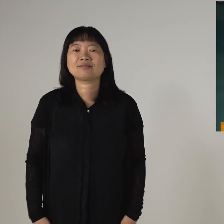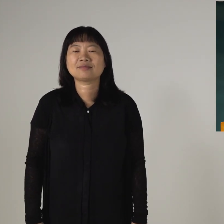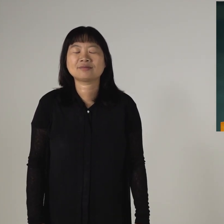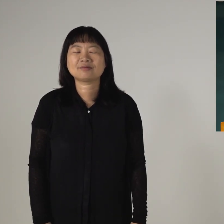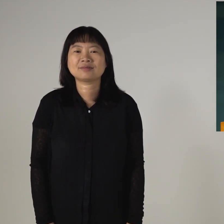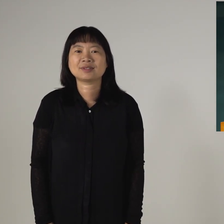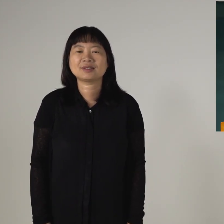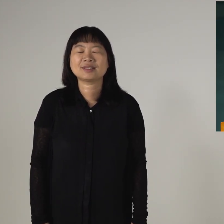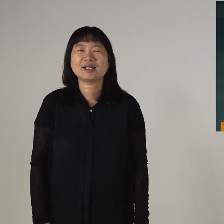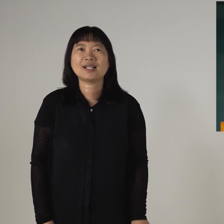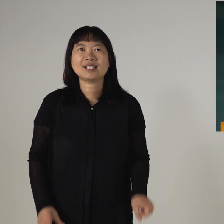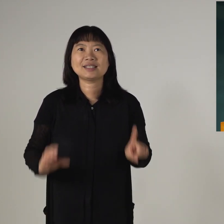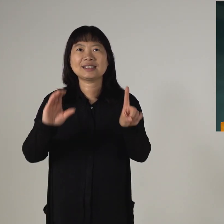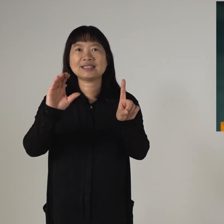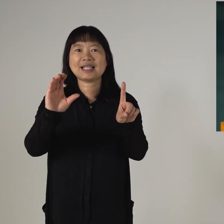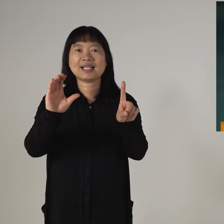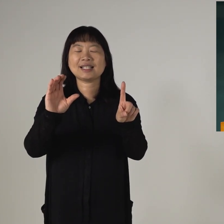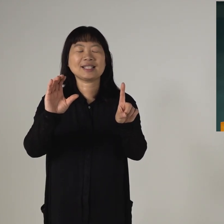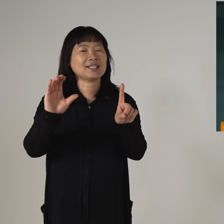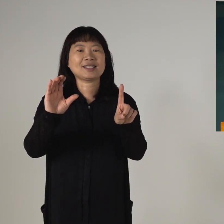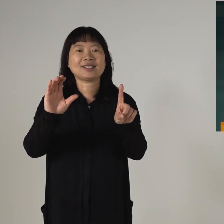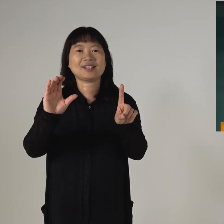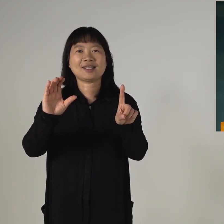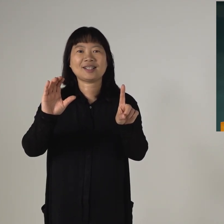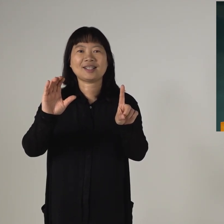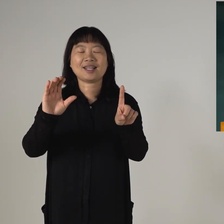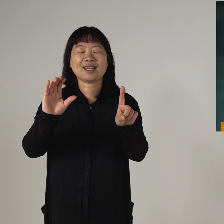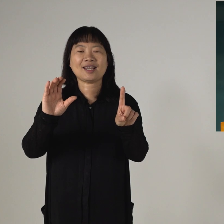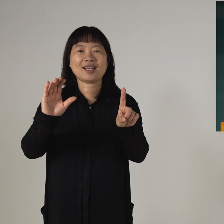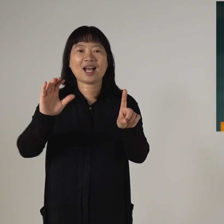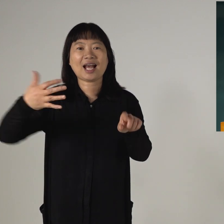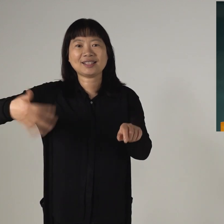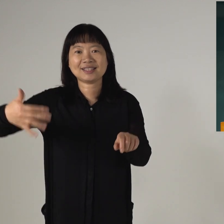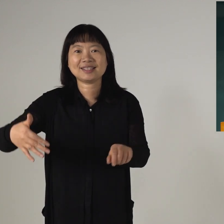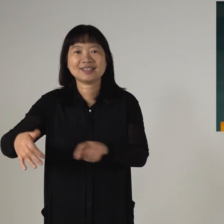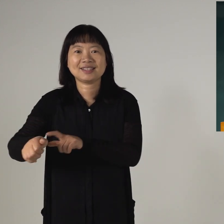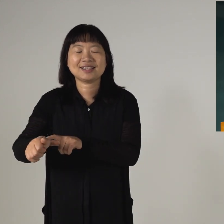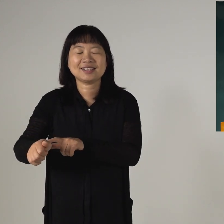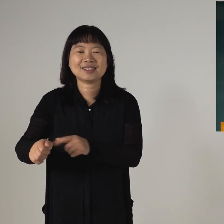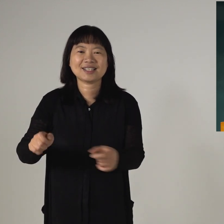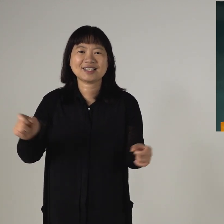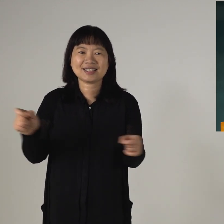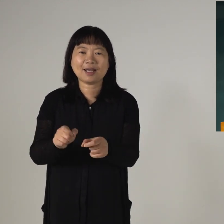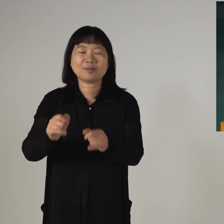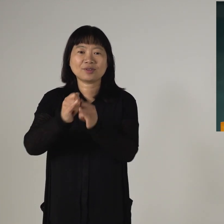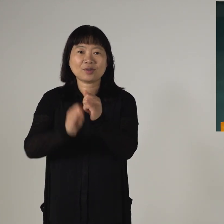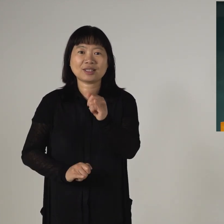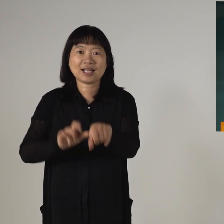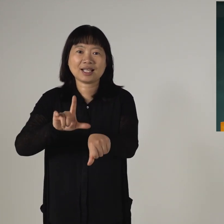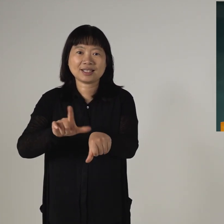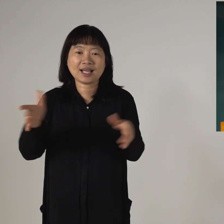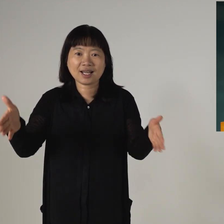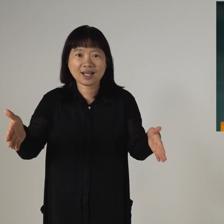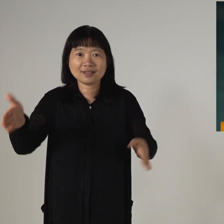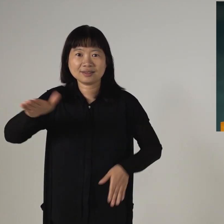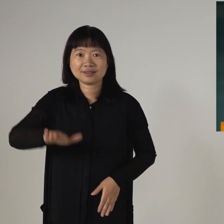불과 1세기도 채 안 되는 짧았던 역사 시간에